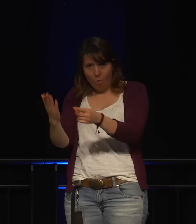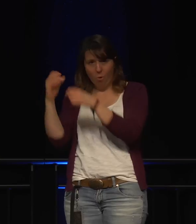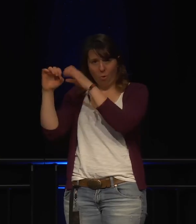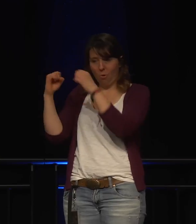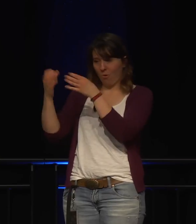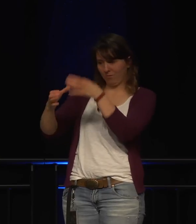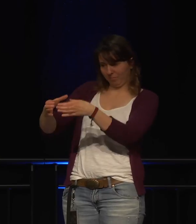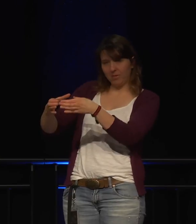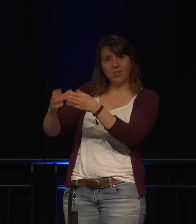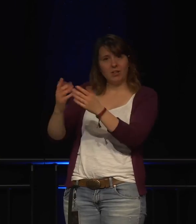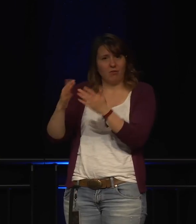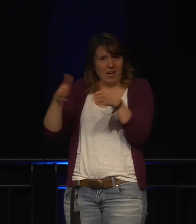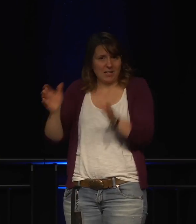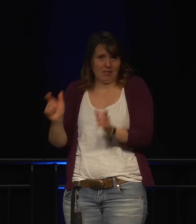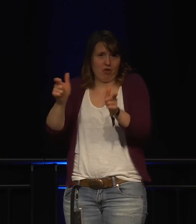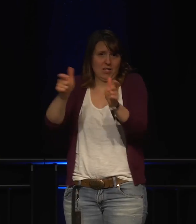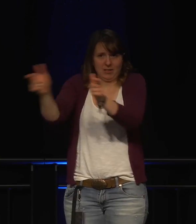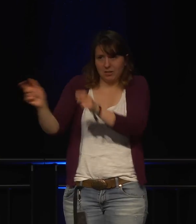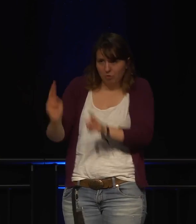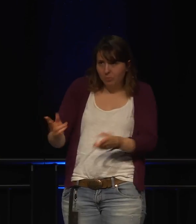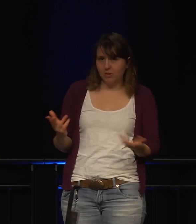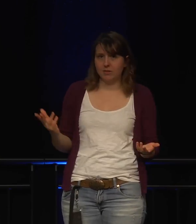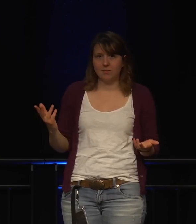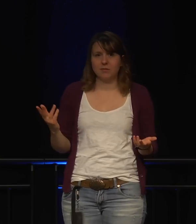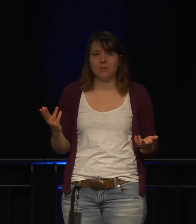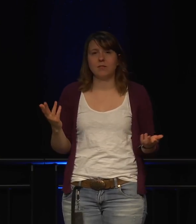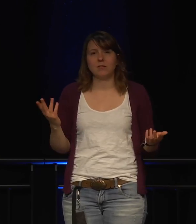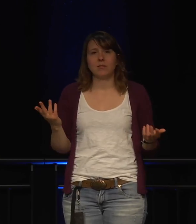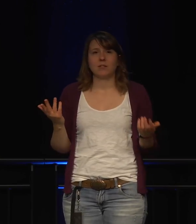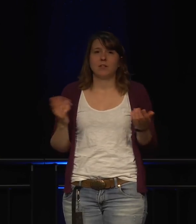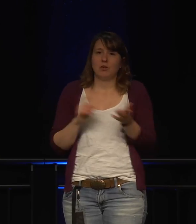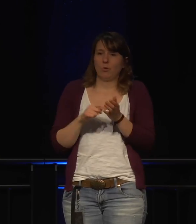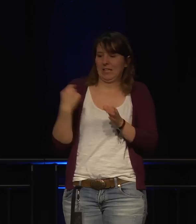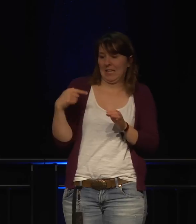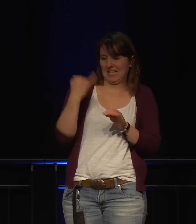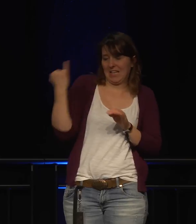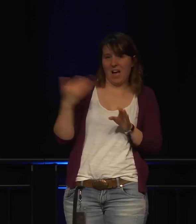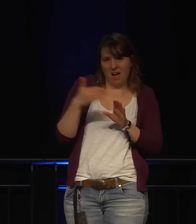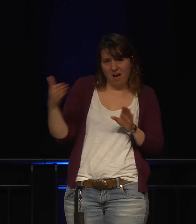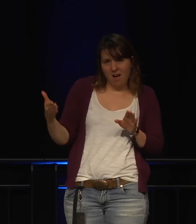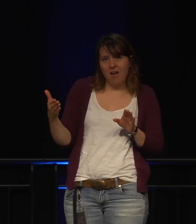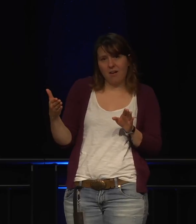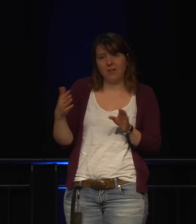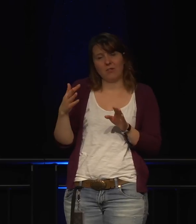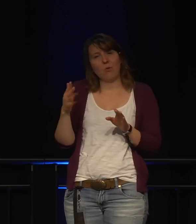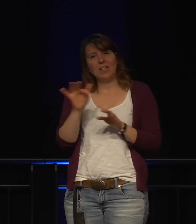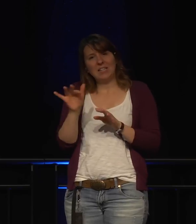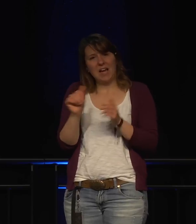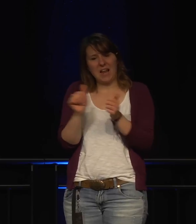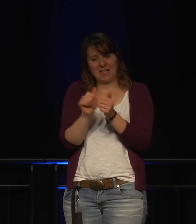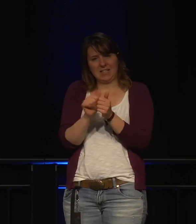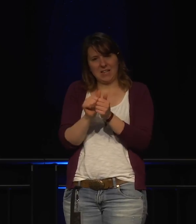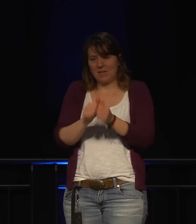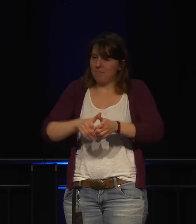esto como regalo de Navidad. Y ha habido un crecimiento significante